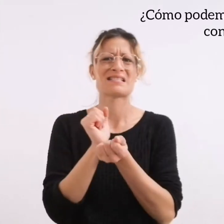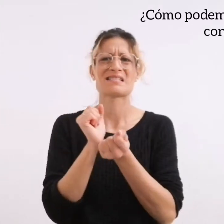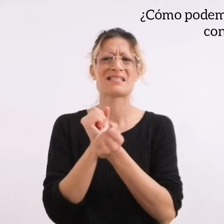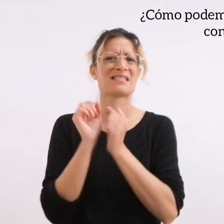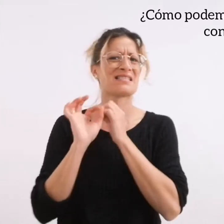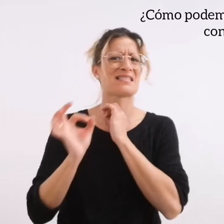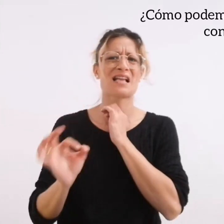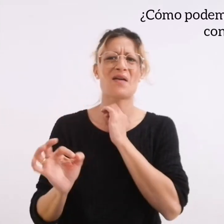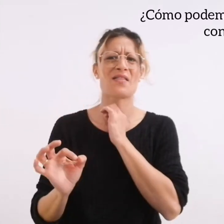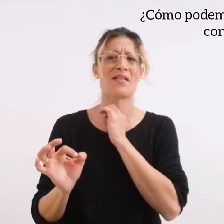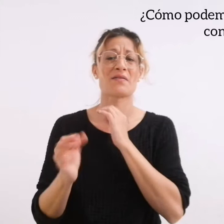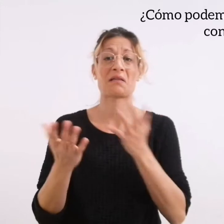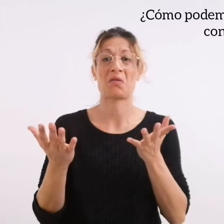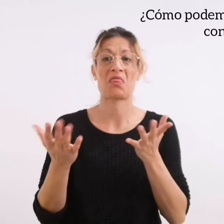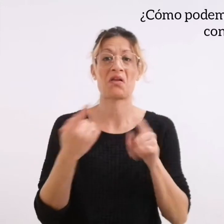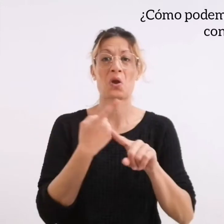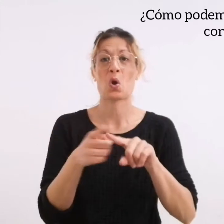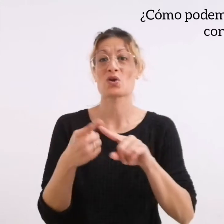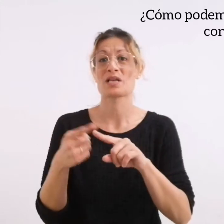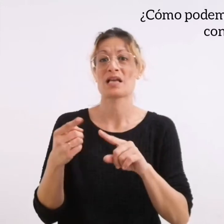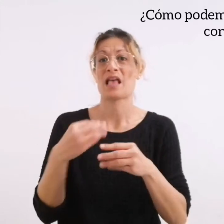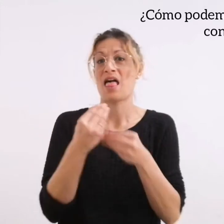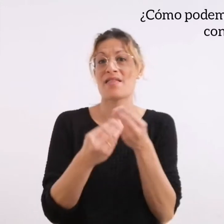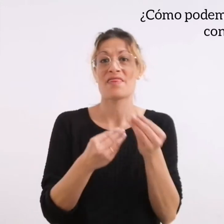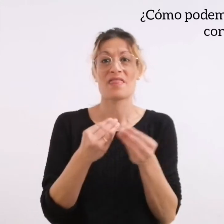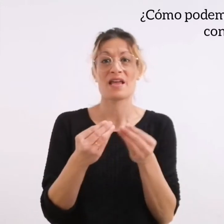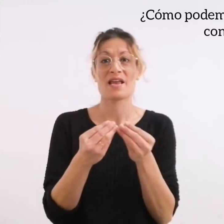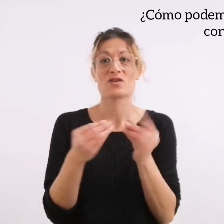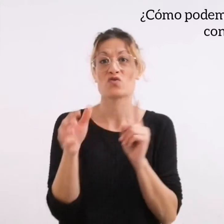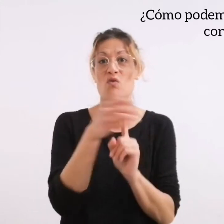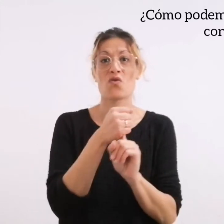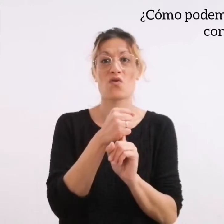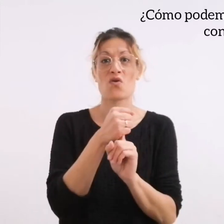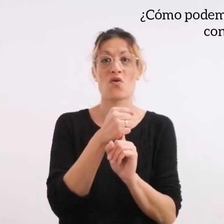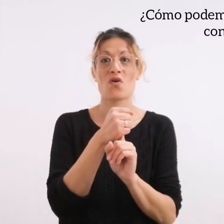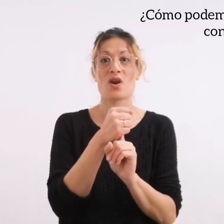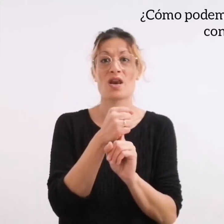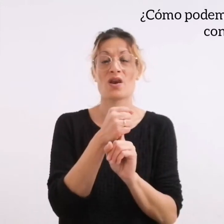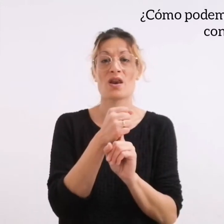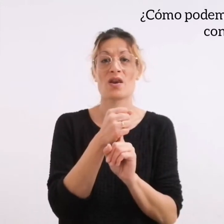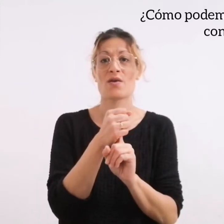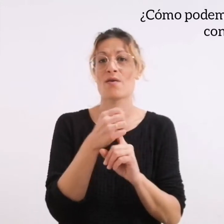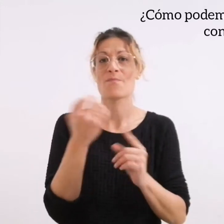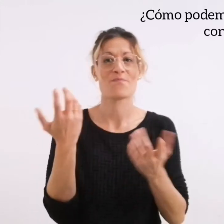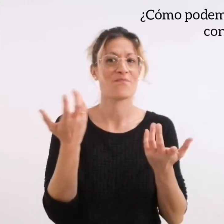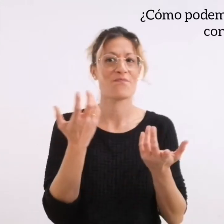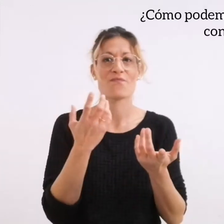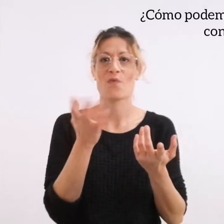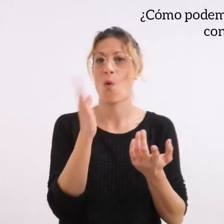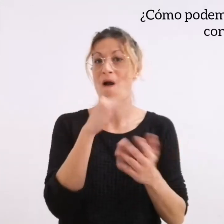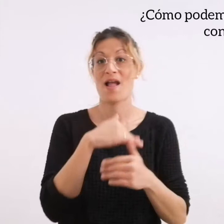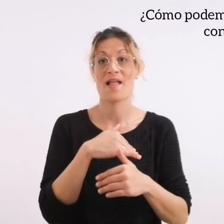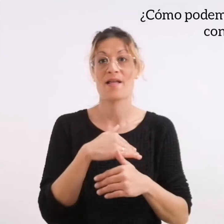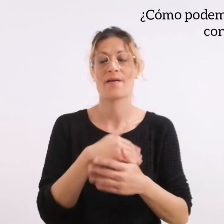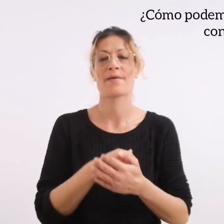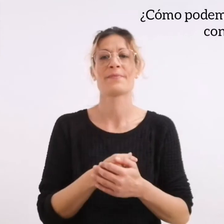nada de lo que haga por sí mismo le puede sacar de ese estado. En este día vamos a compartir un mensaje